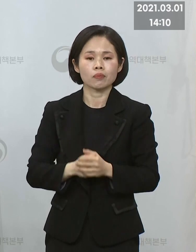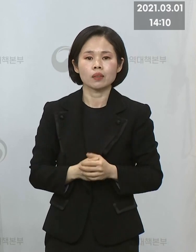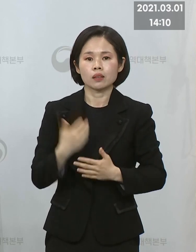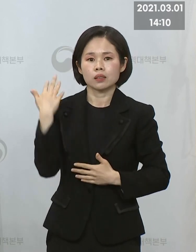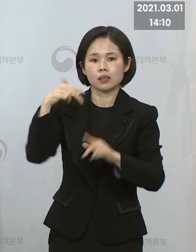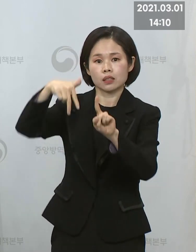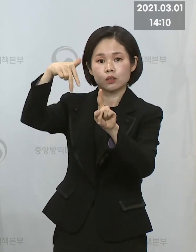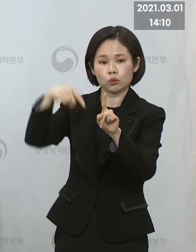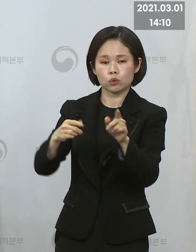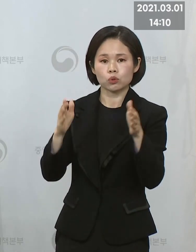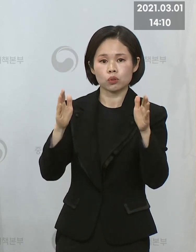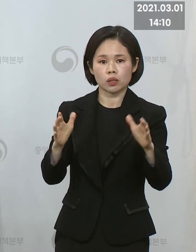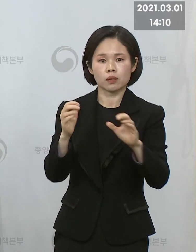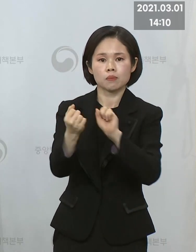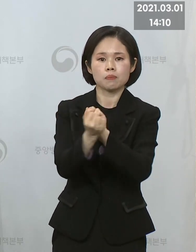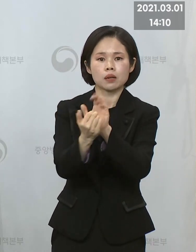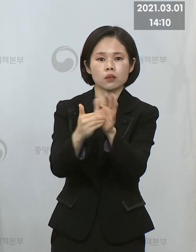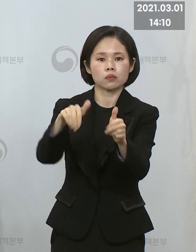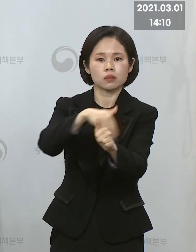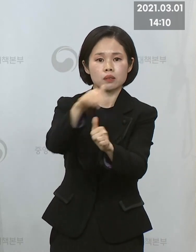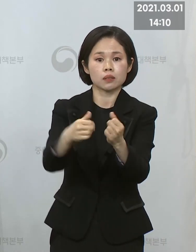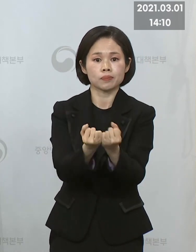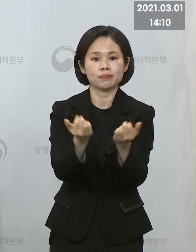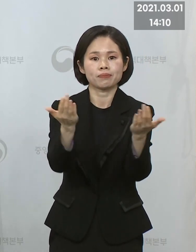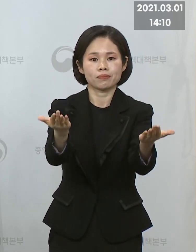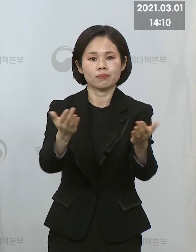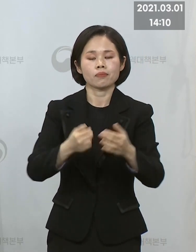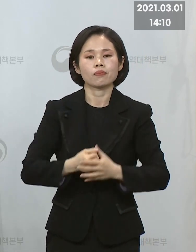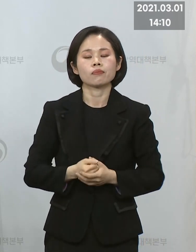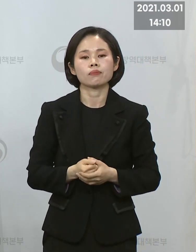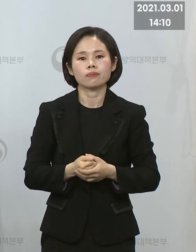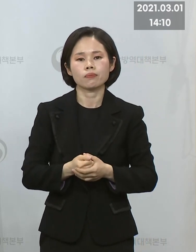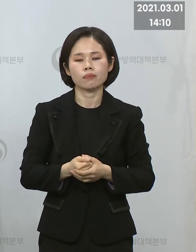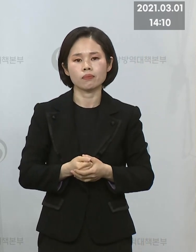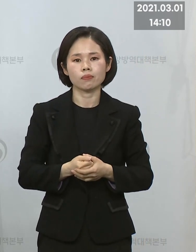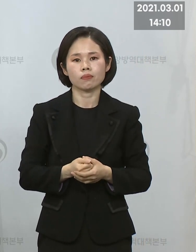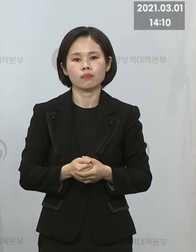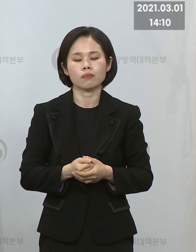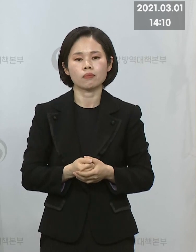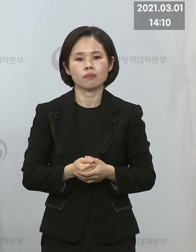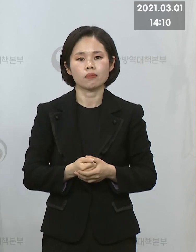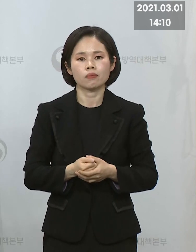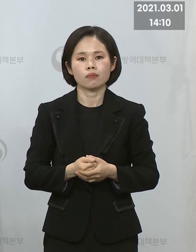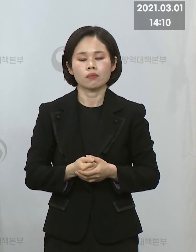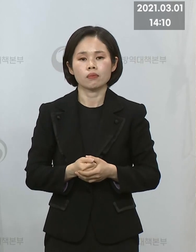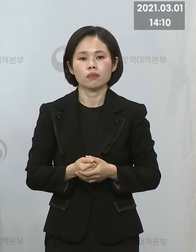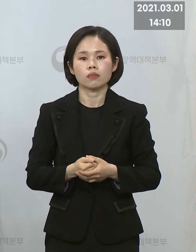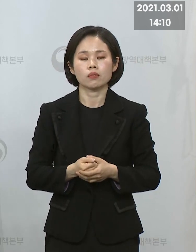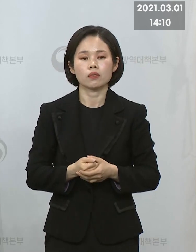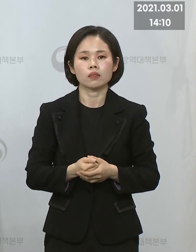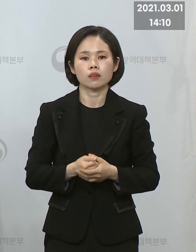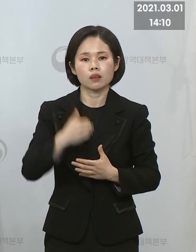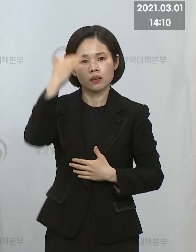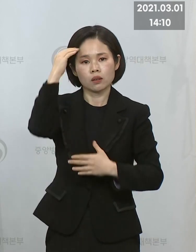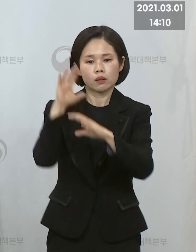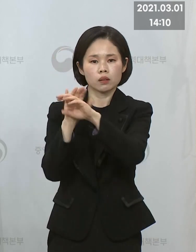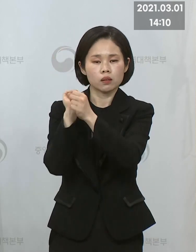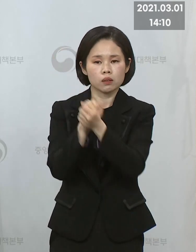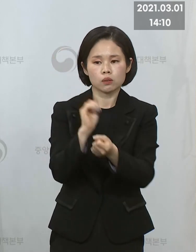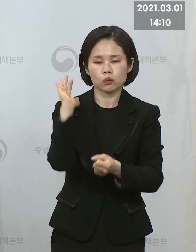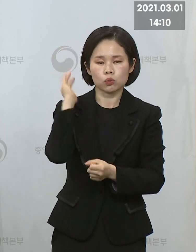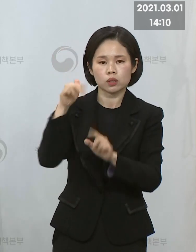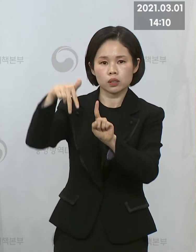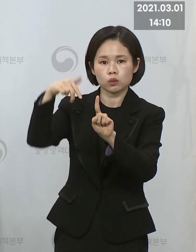지난 일주간의 방역관리 상황에 대해서 설명을 드리도록 하겠습니다. 국내 발생 확진자는